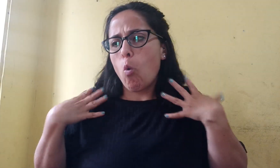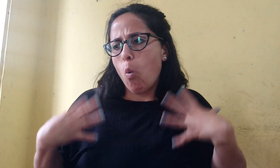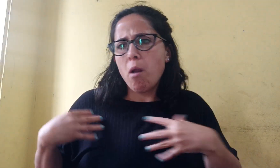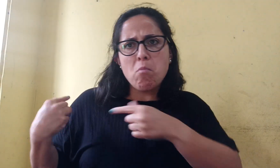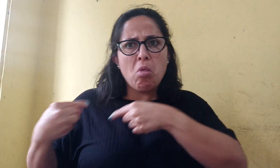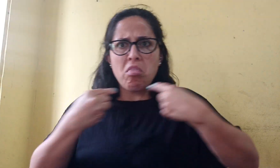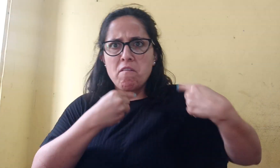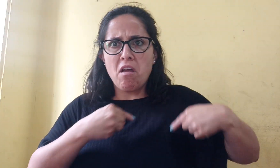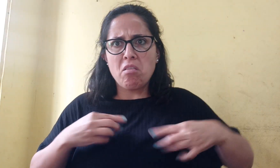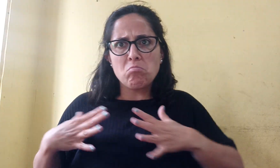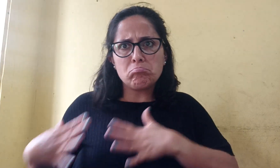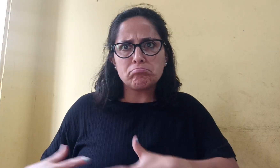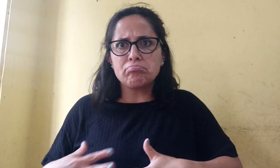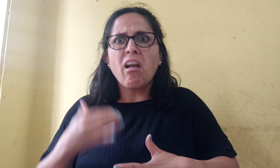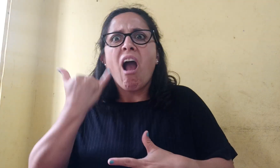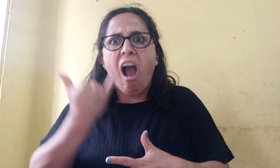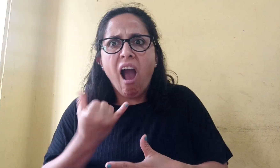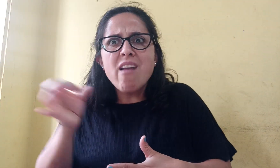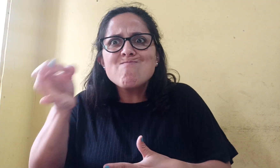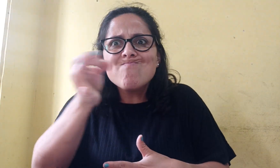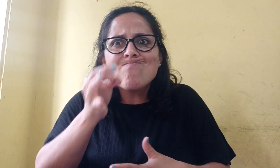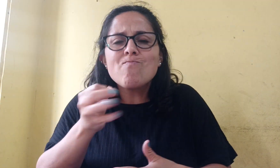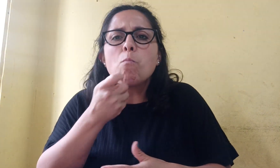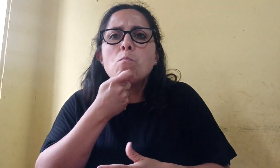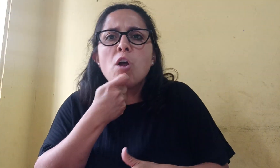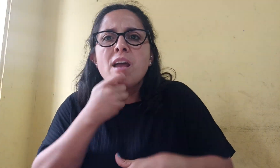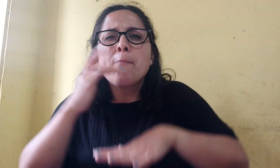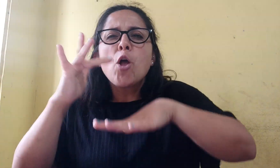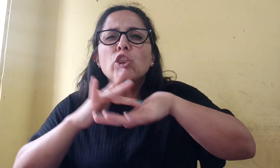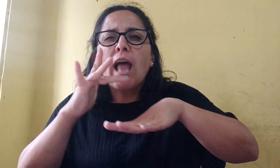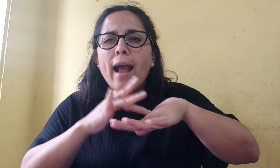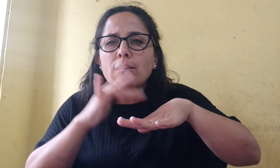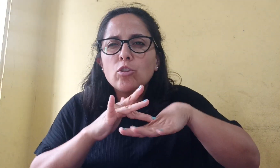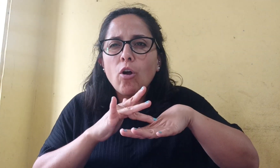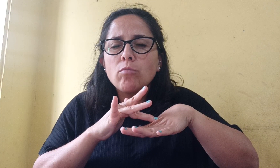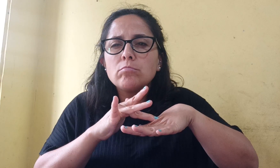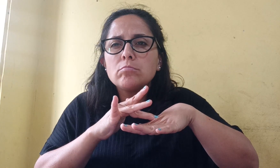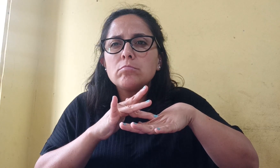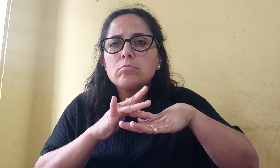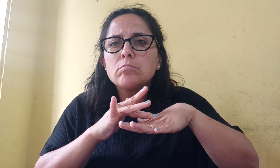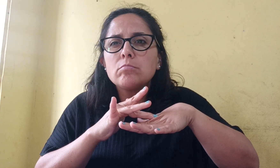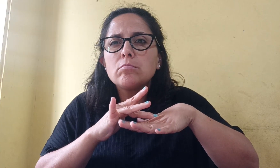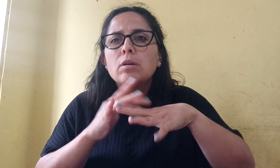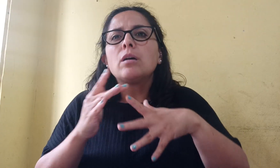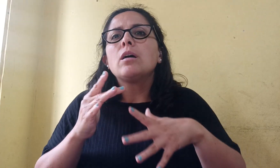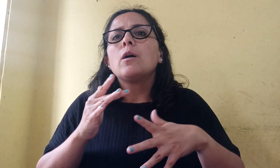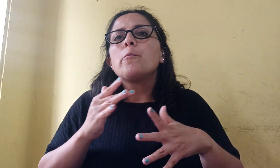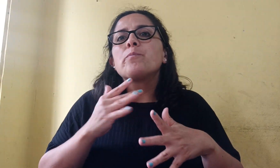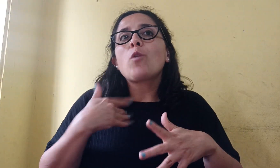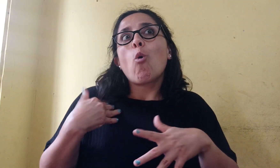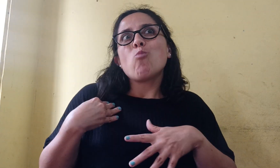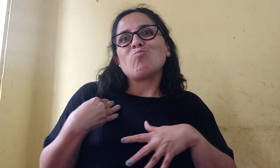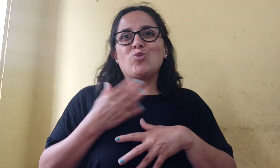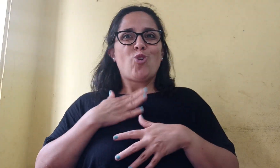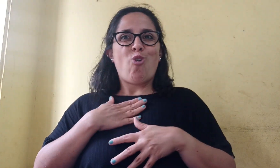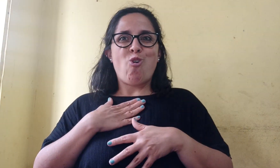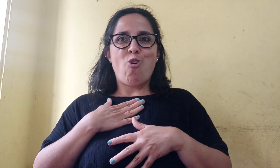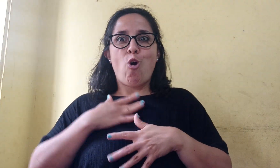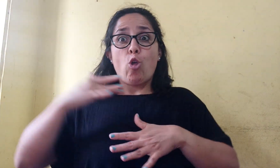cuerpo, por ejemplo, del tacto, ¿sí? O sea, que si uno se toca en algún punto, tiene un